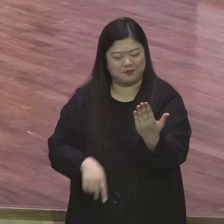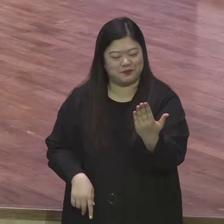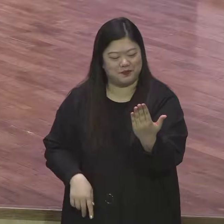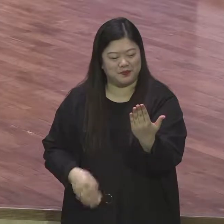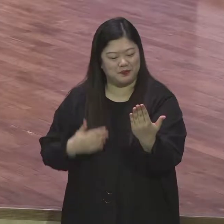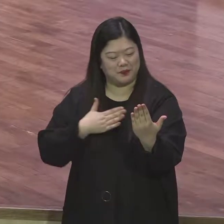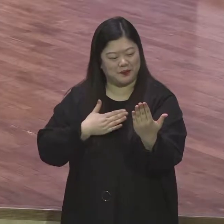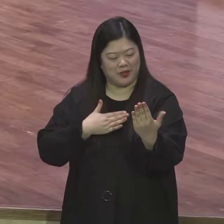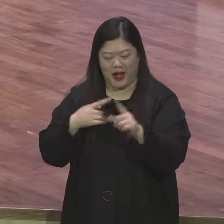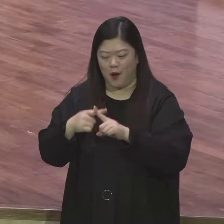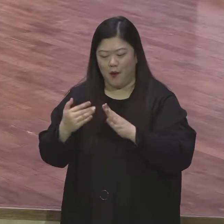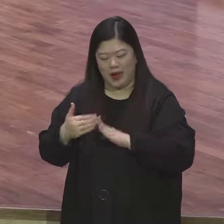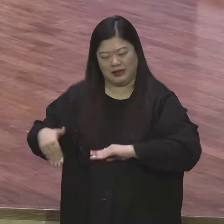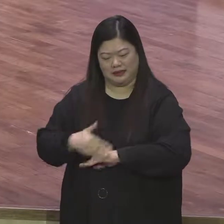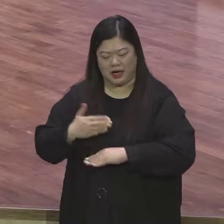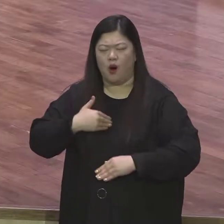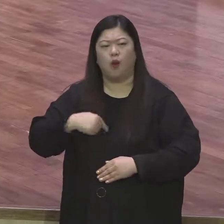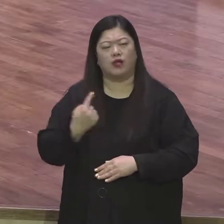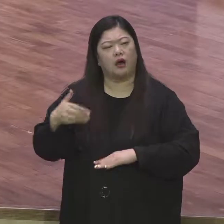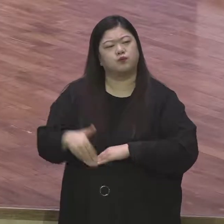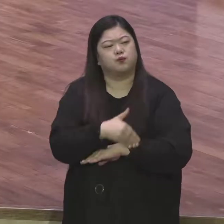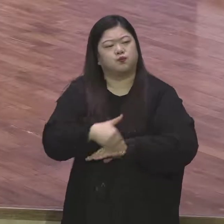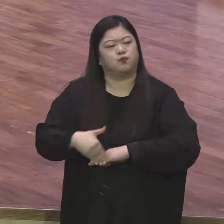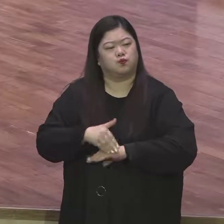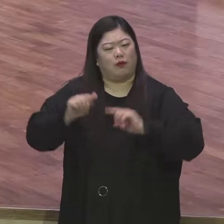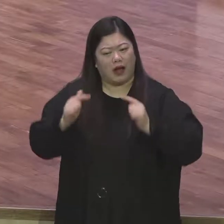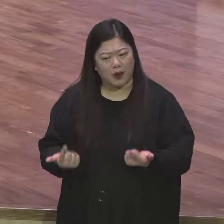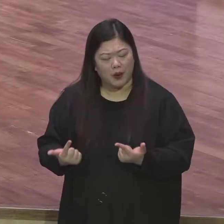내가 어느 직분을 맡아서 주를 위해서 내가 헌신할고